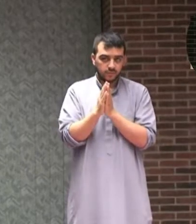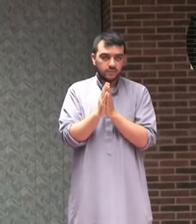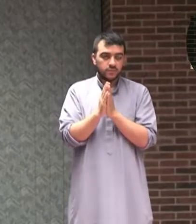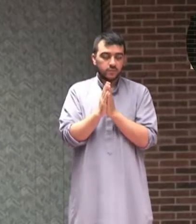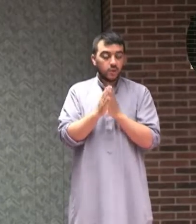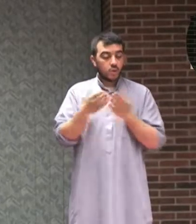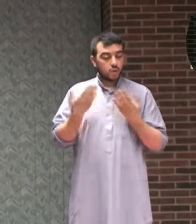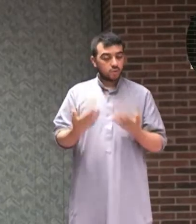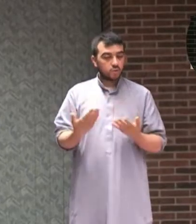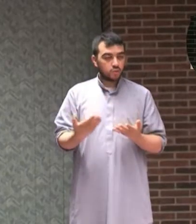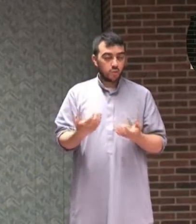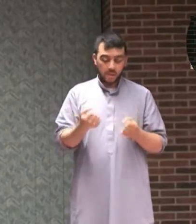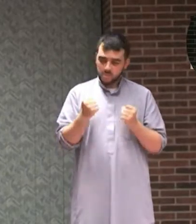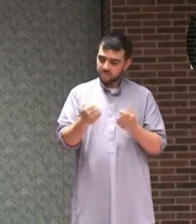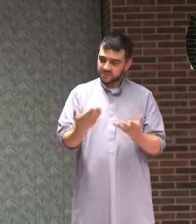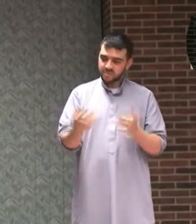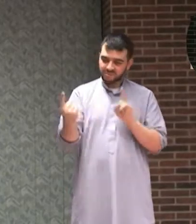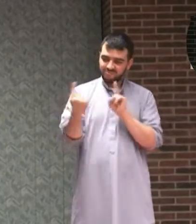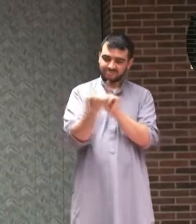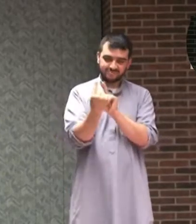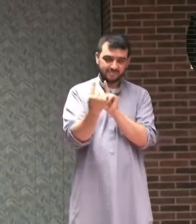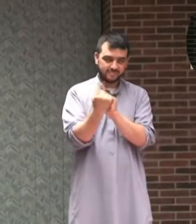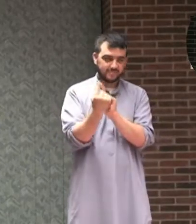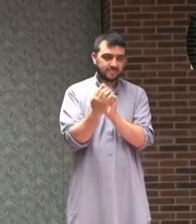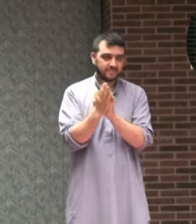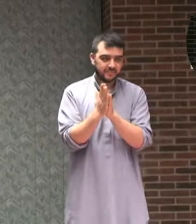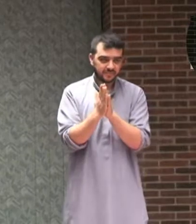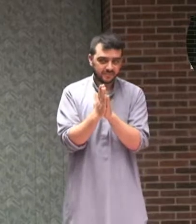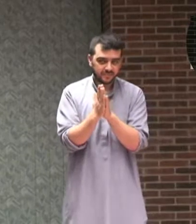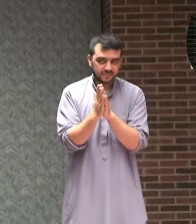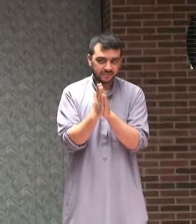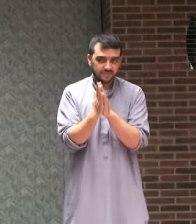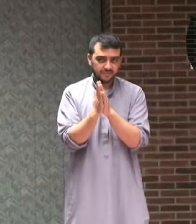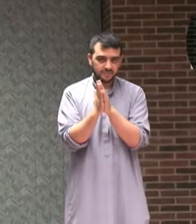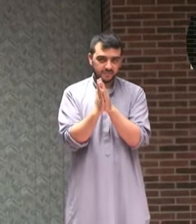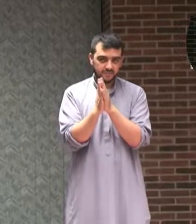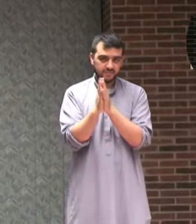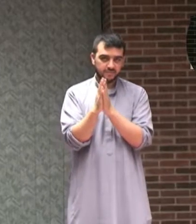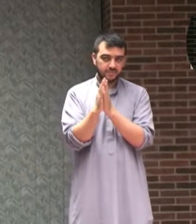Zébifadlillah subhanahu wa ta'ala, aujourd'hui cela devient possible.